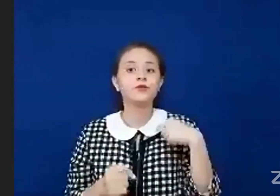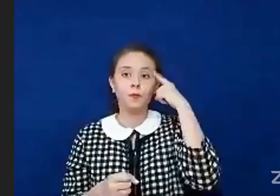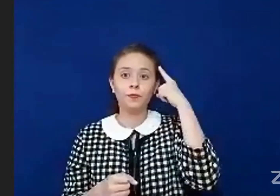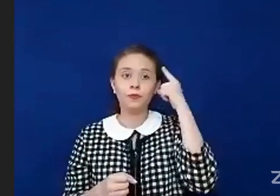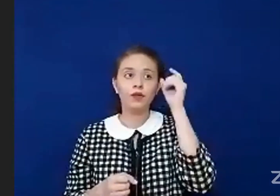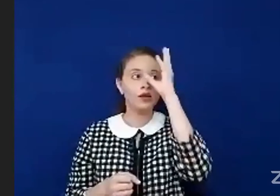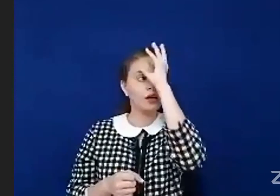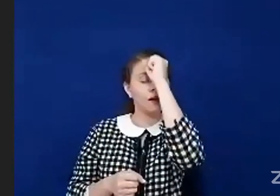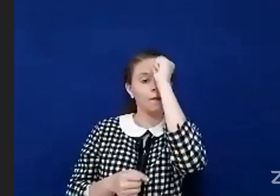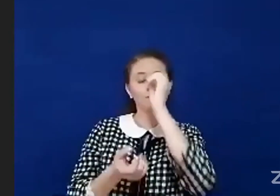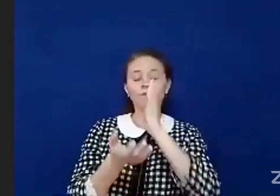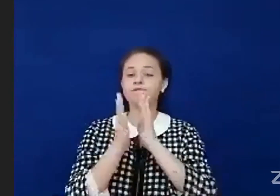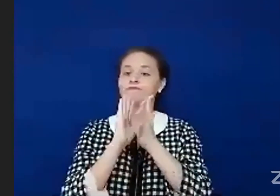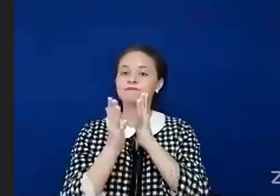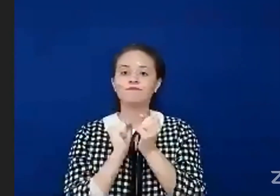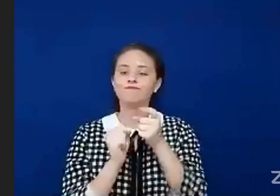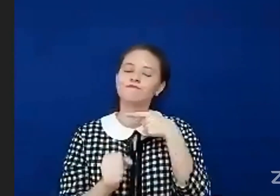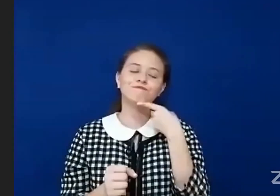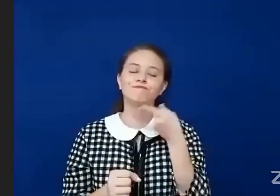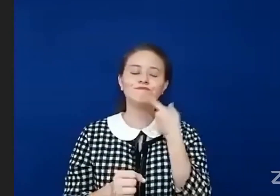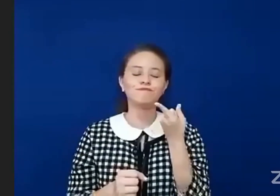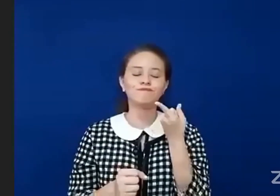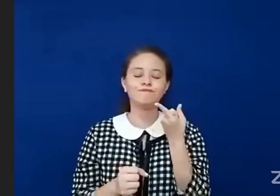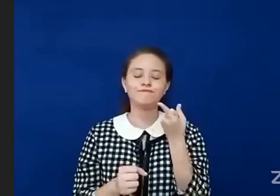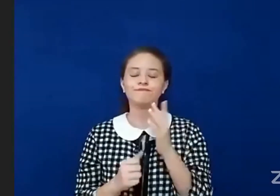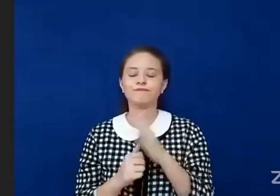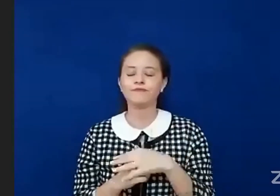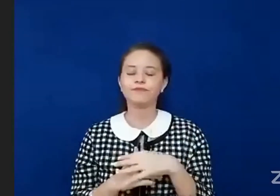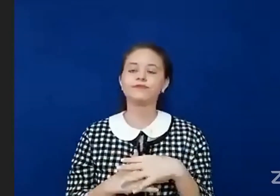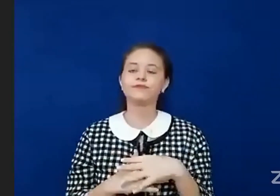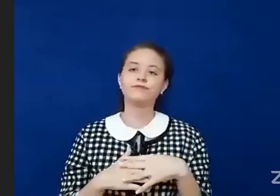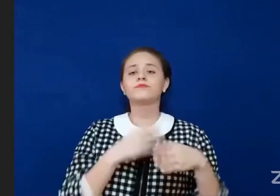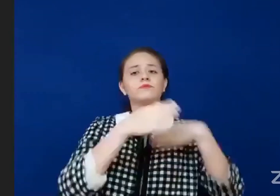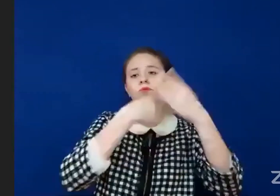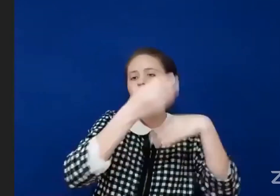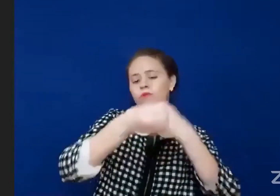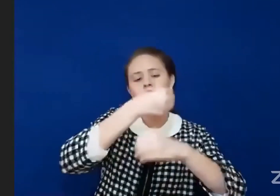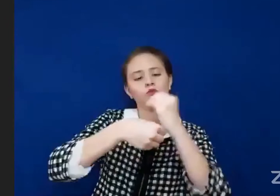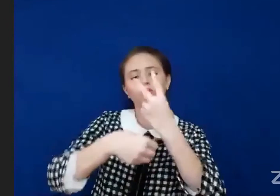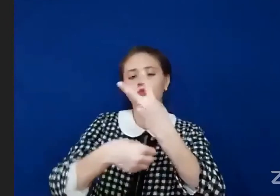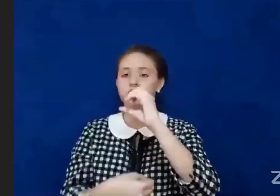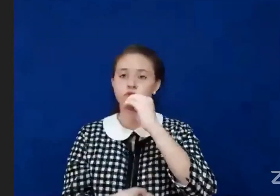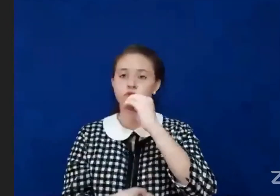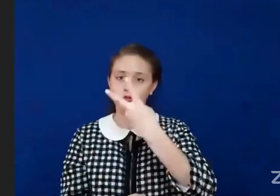Mas eu encontrei um problema, eu era muito tímida. Eu pensei, não vou conseguir aprender Libras. Passando um tempo, no